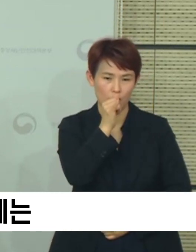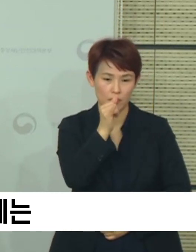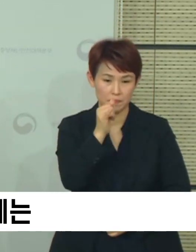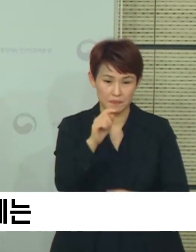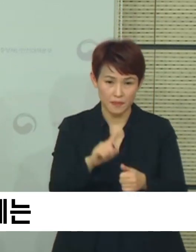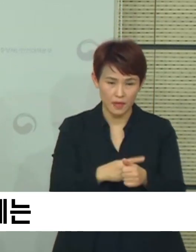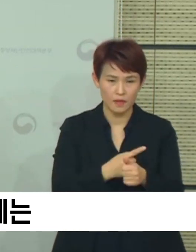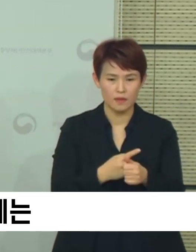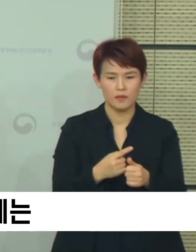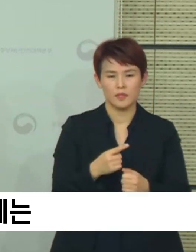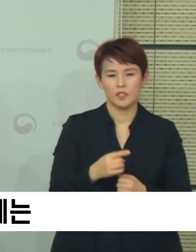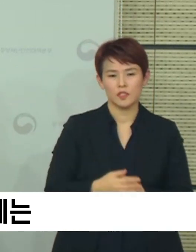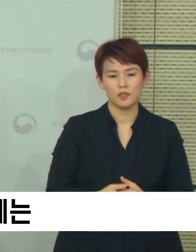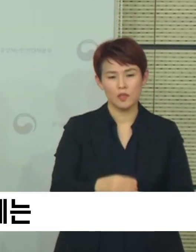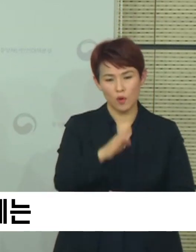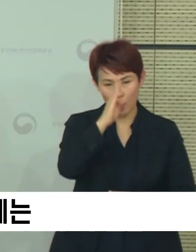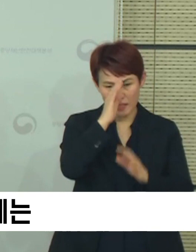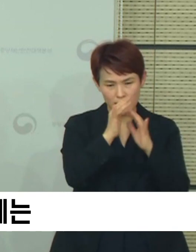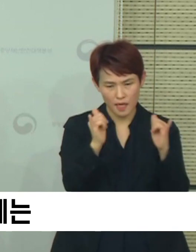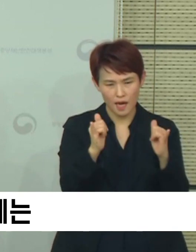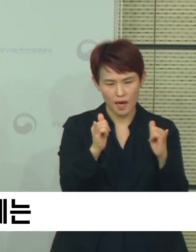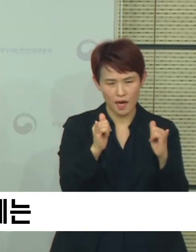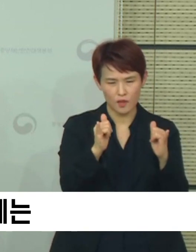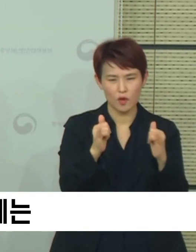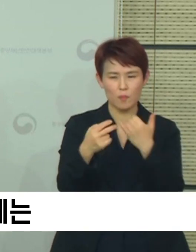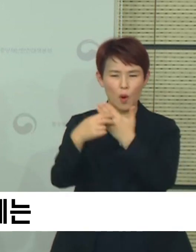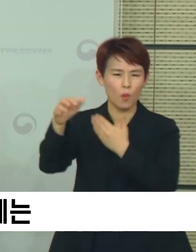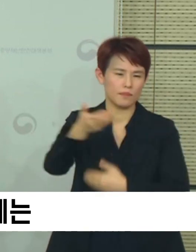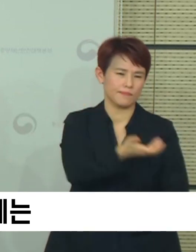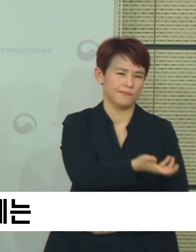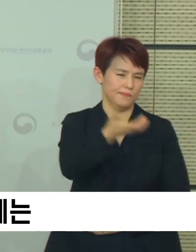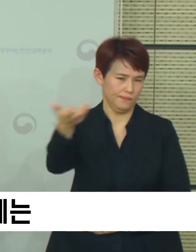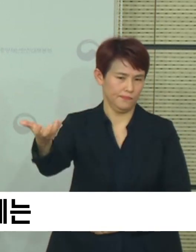그 환자들을 좀 전원을 해서